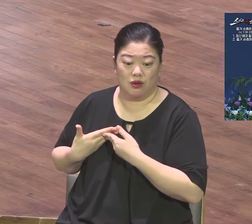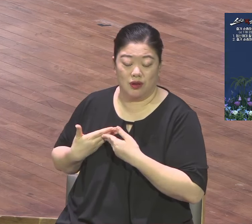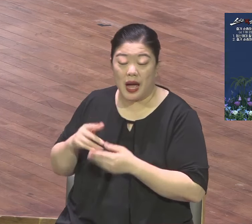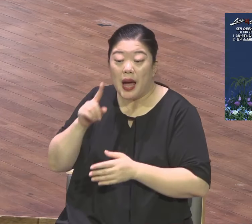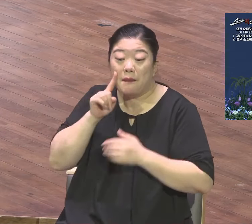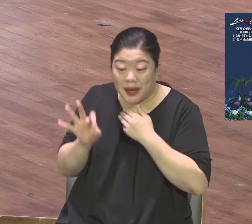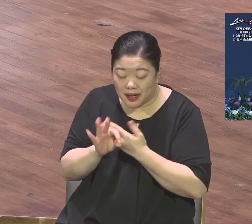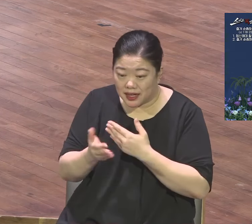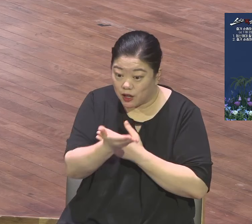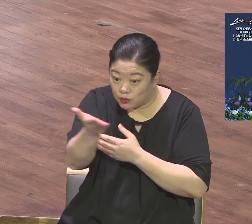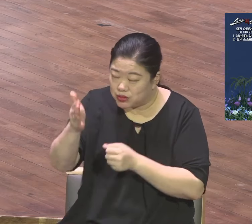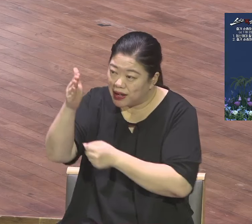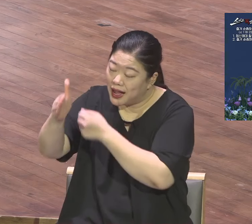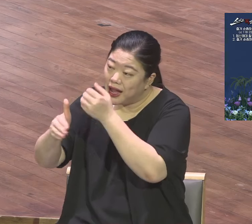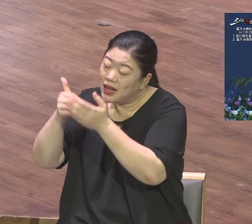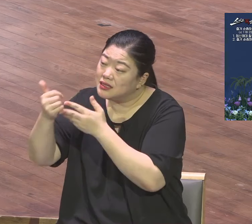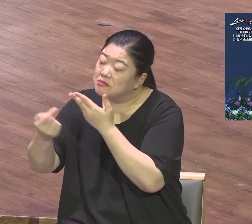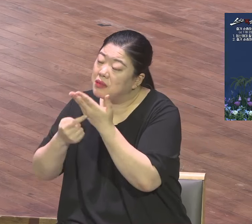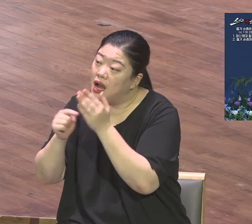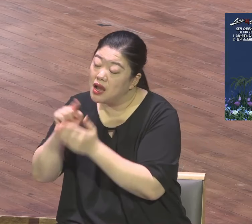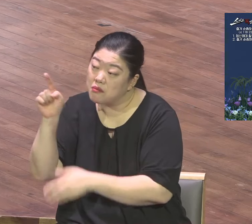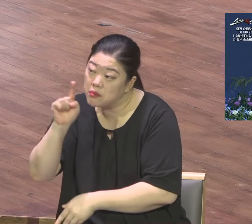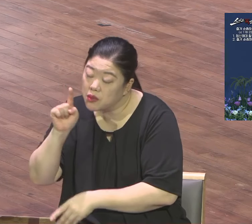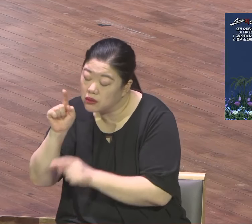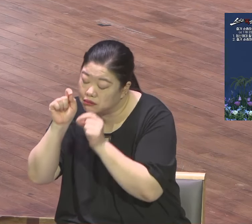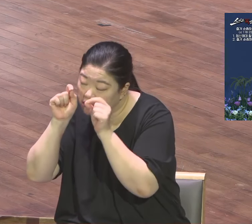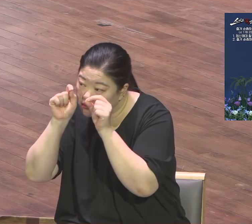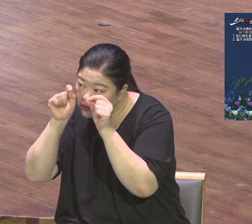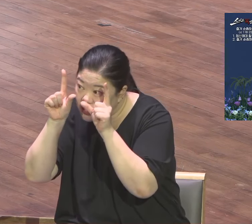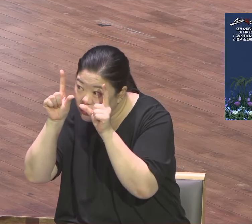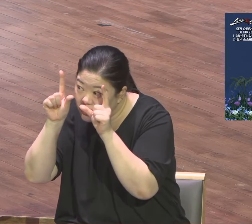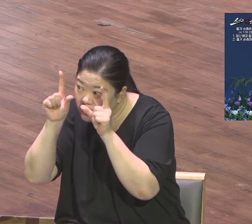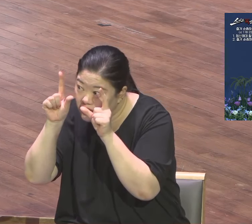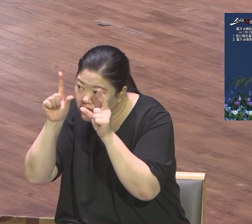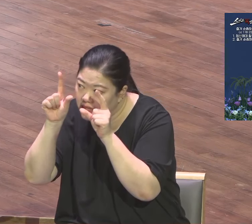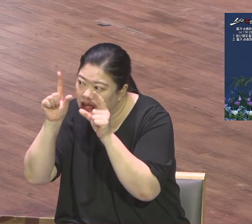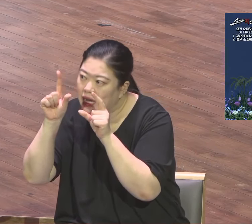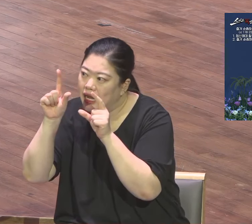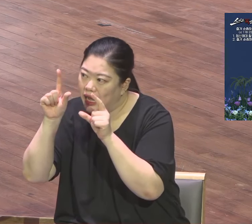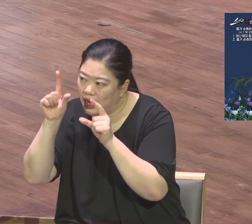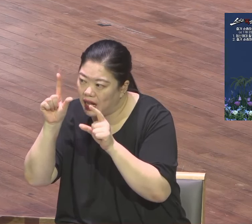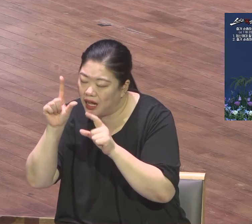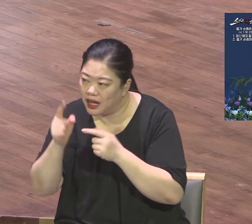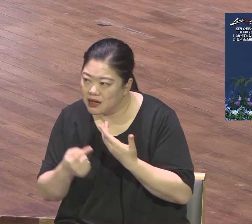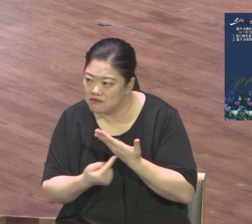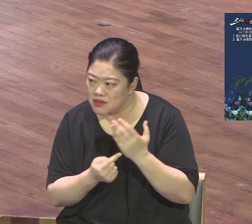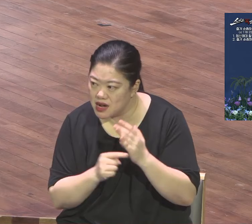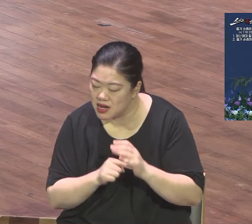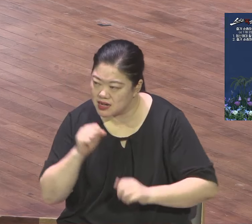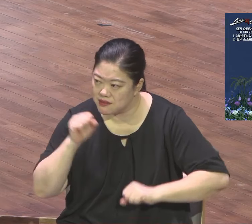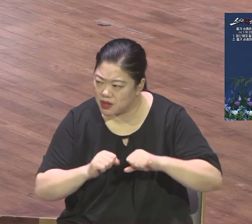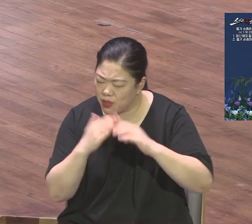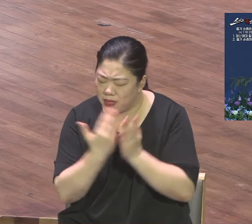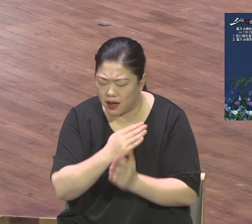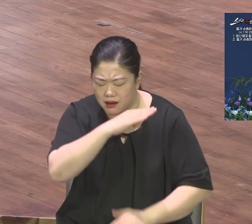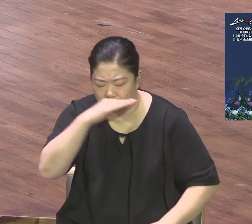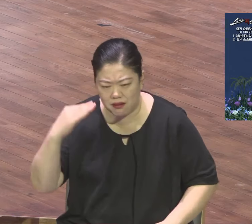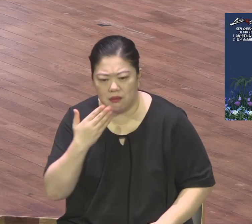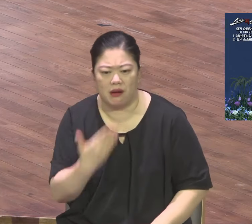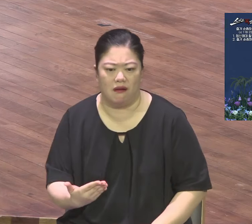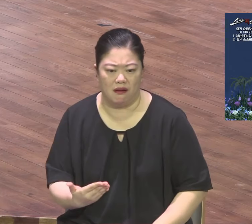되면요, 절대 엇나가지 않습니다. 절대 삐딱하게 살지 않습니다. 오히려 하나님